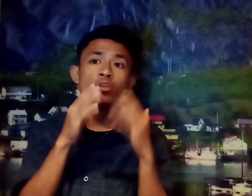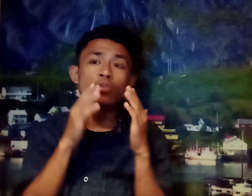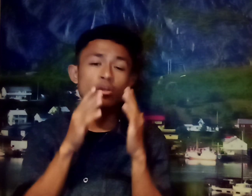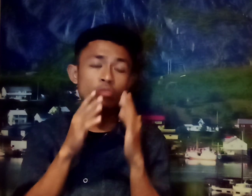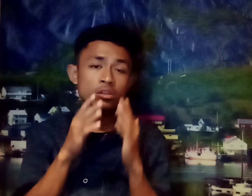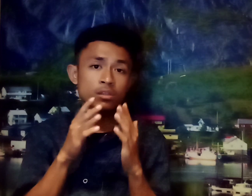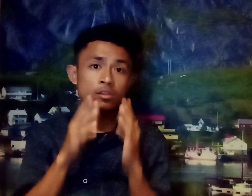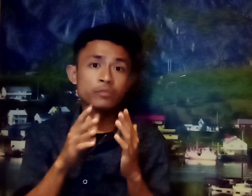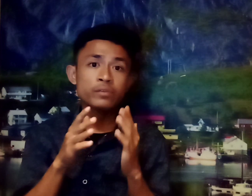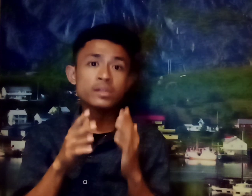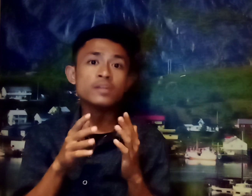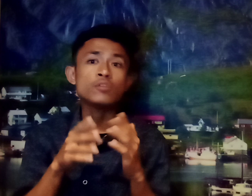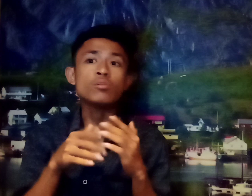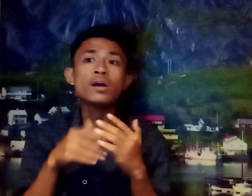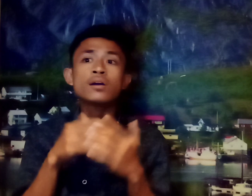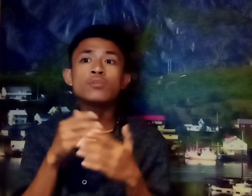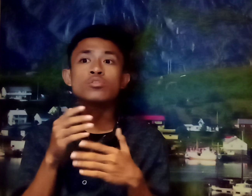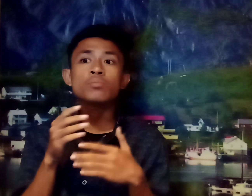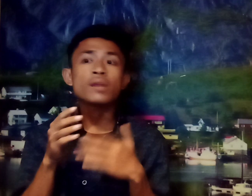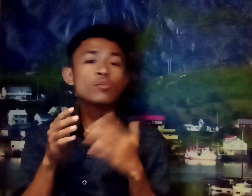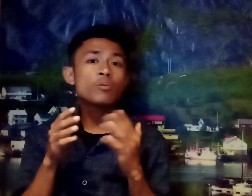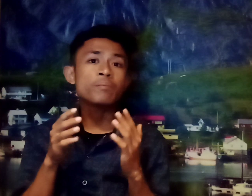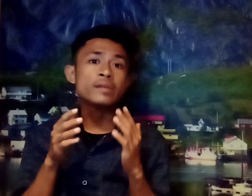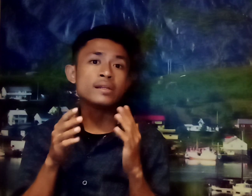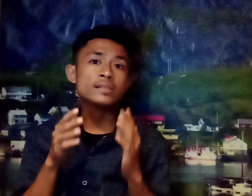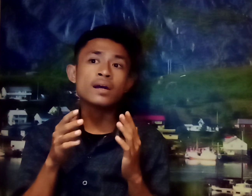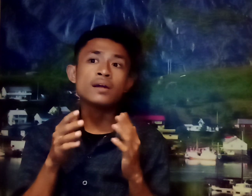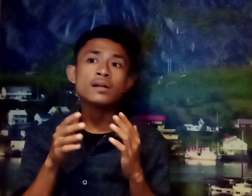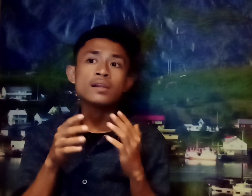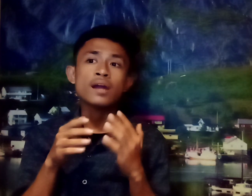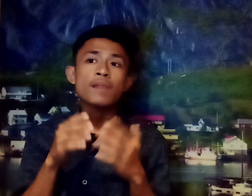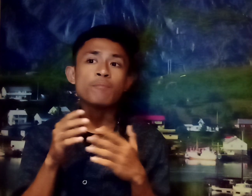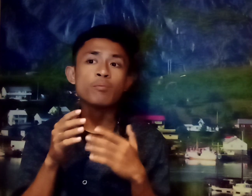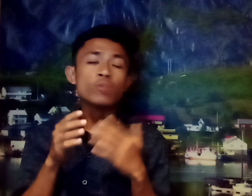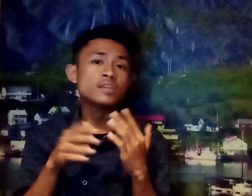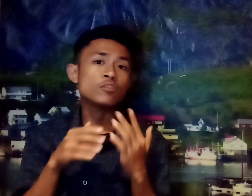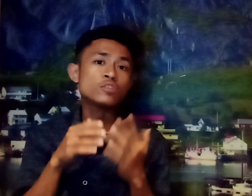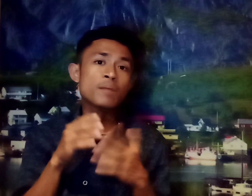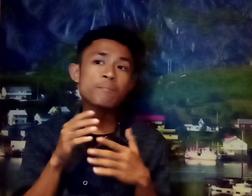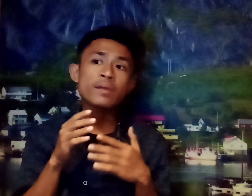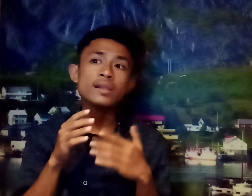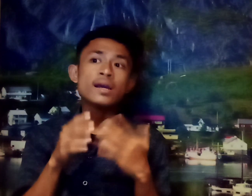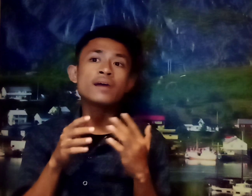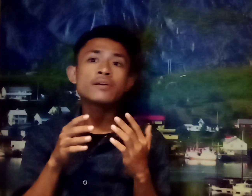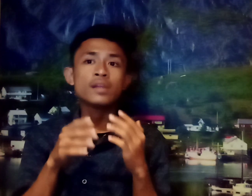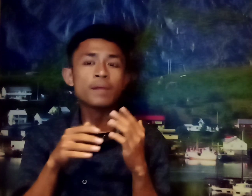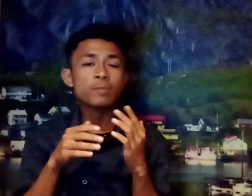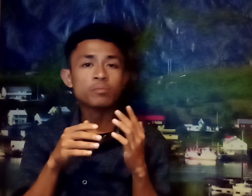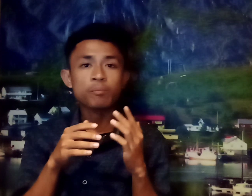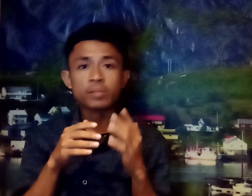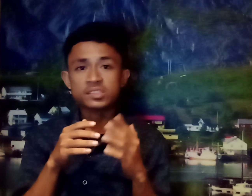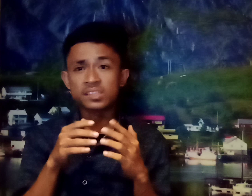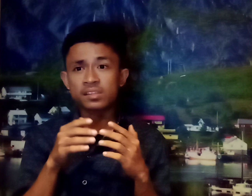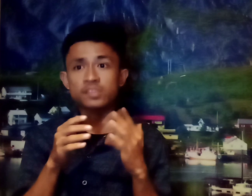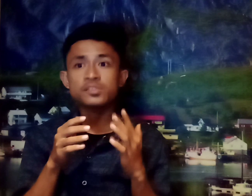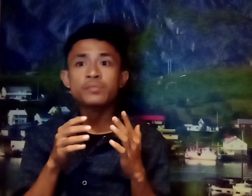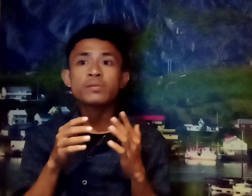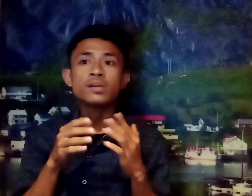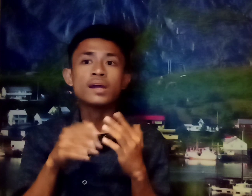metode kuantitatif ini digunakan untuk melakukan penelitian dalam populasi atau sampel yang dapat mempresentasi data